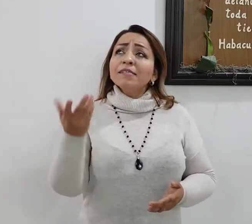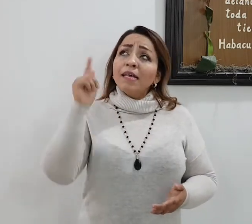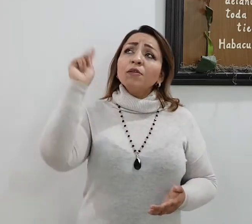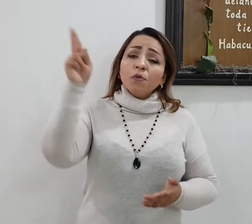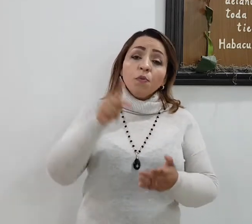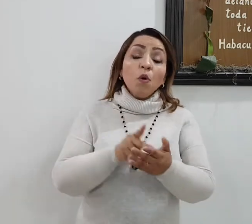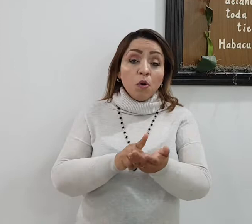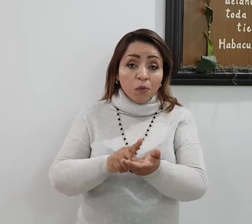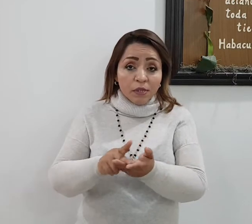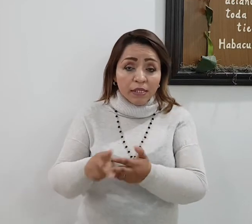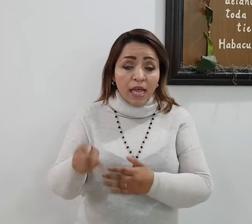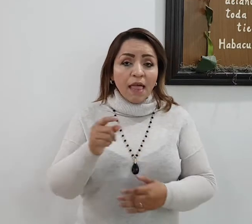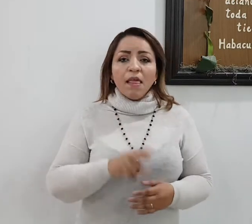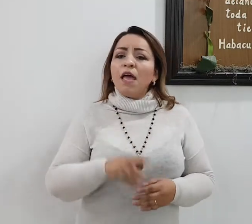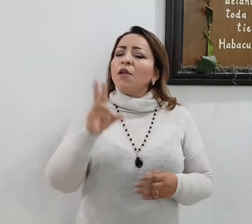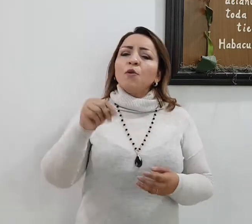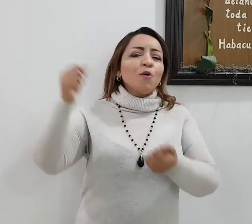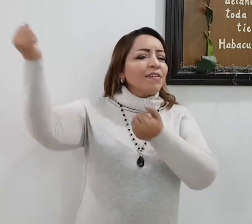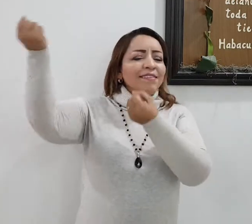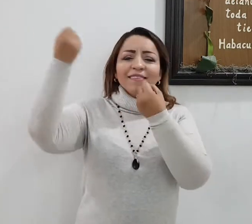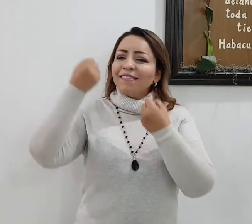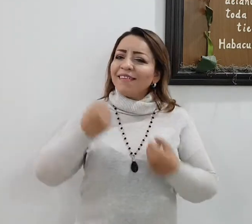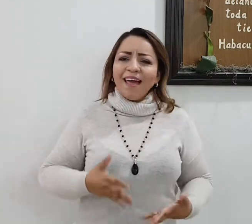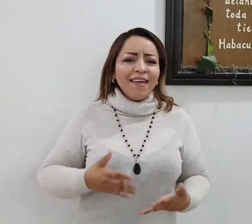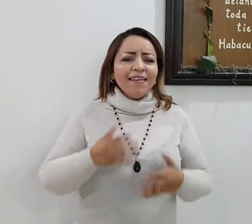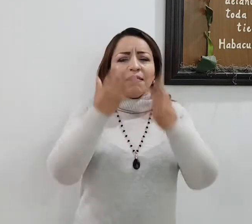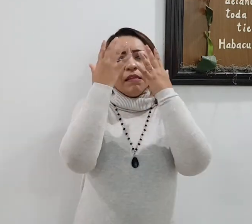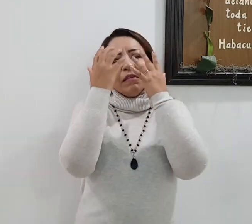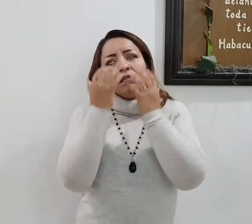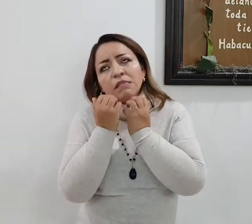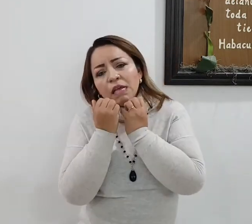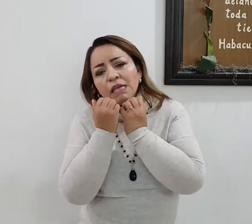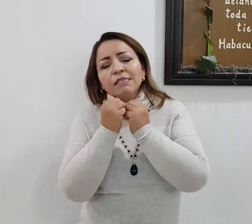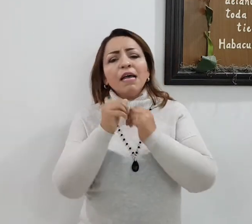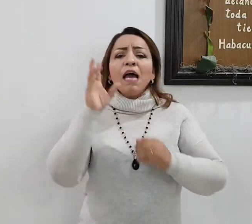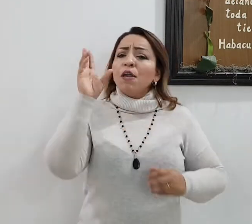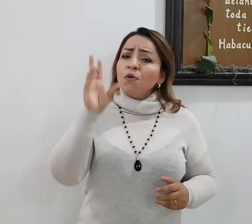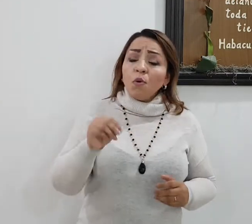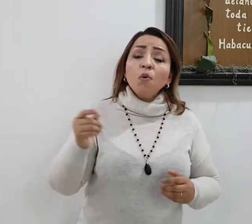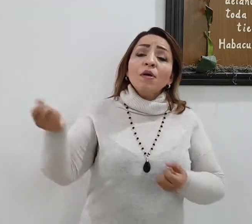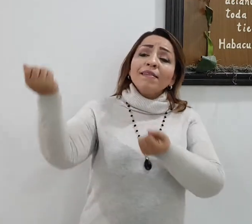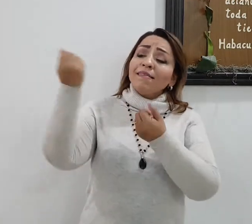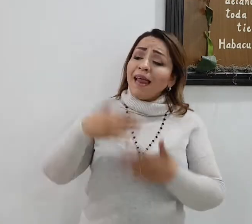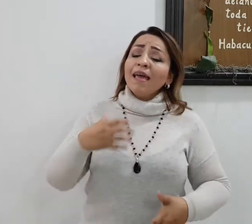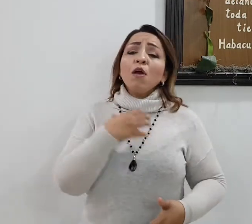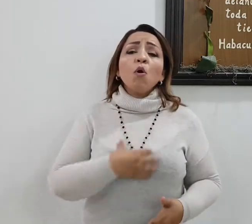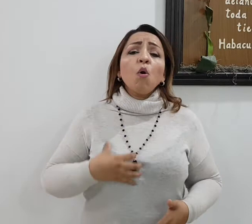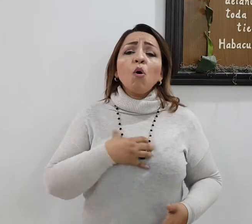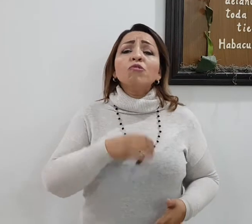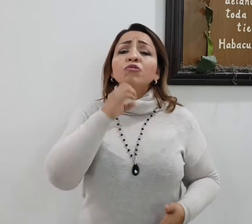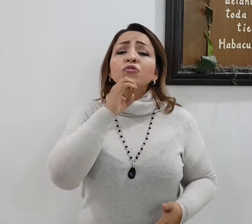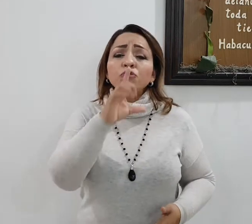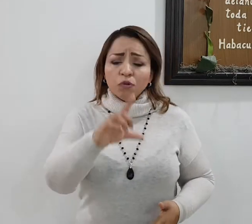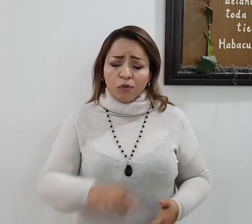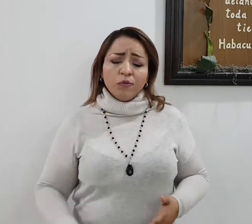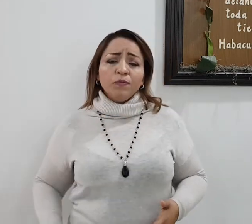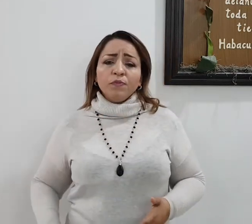No trae tristeza. Veíamos esta semana en el grupo de Polanco, la bendición de Jehová es la que enriquece y